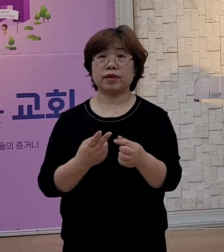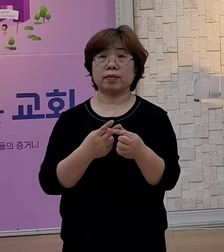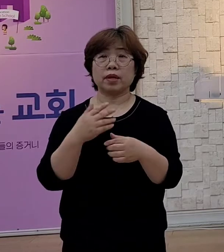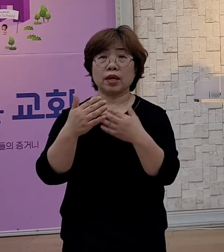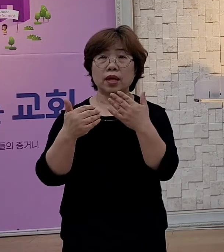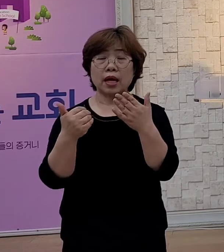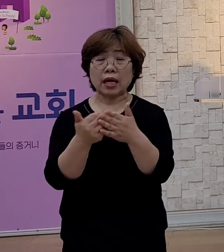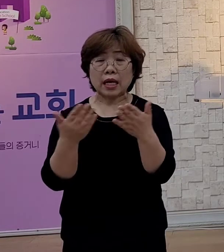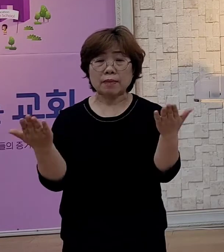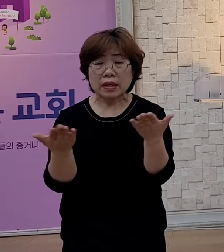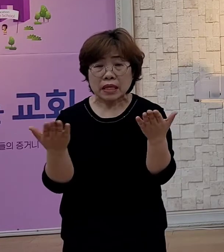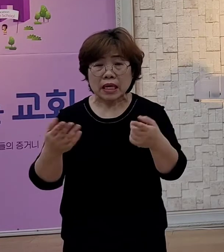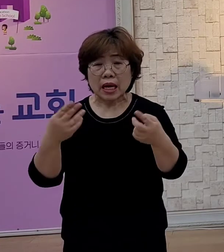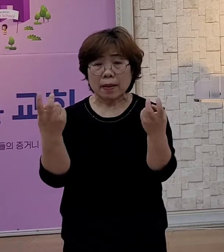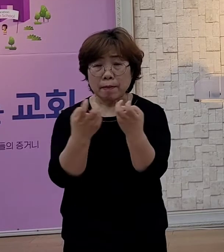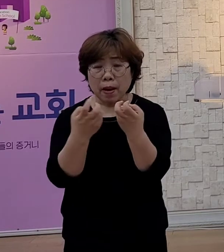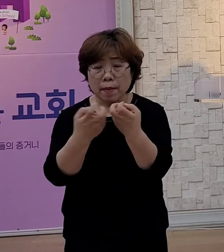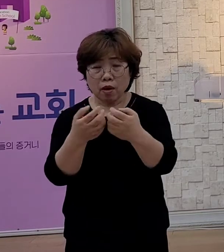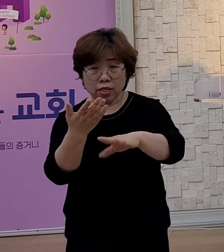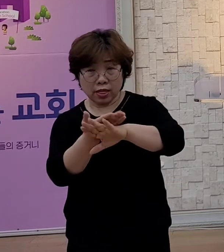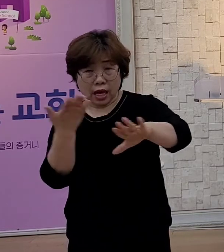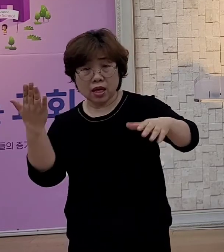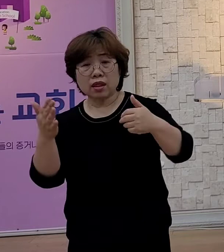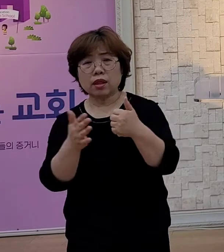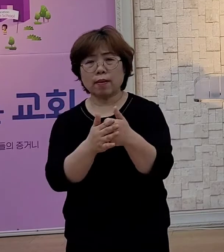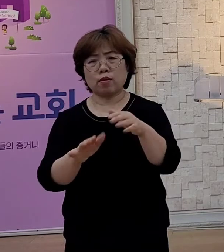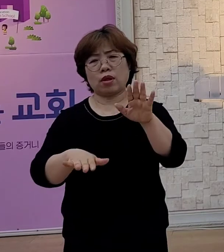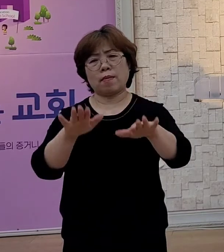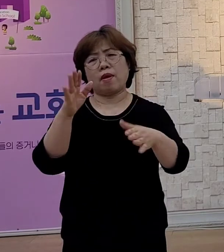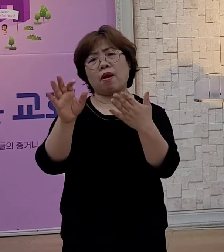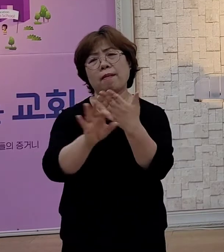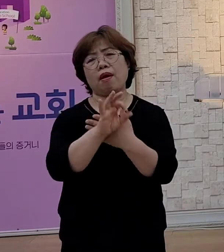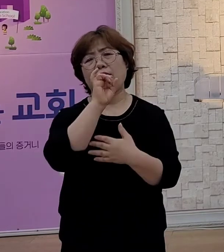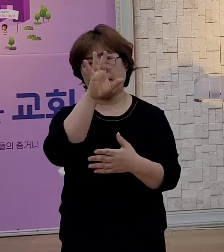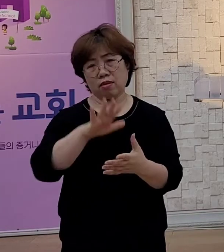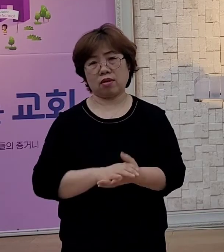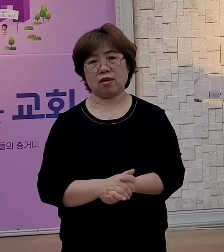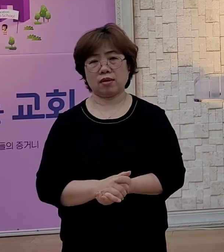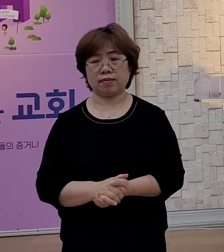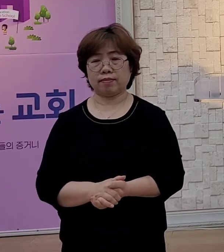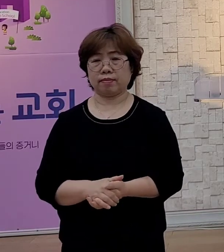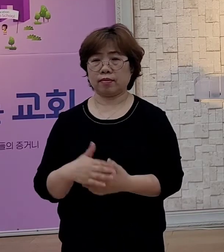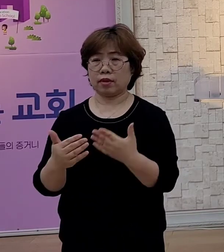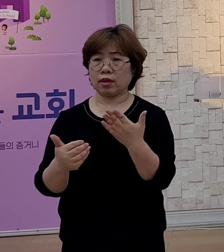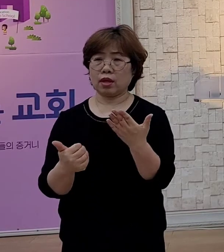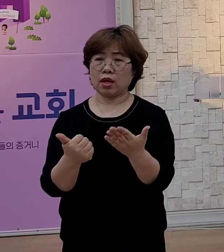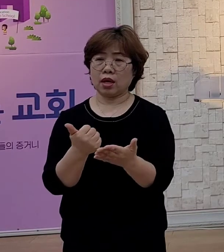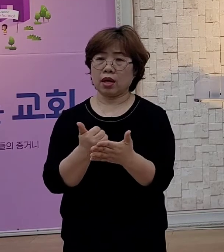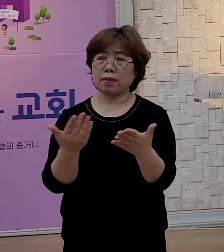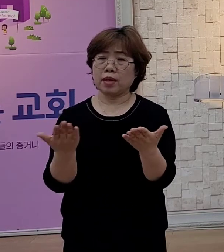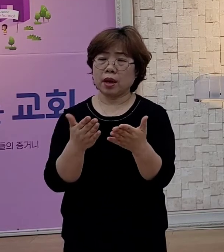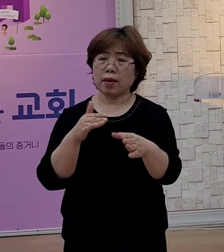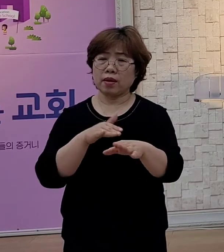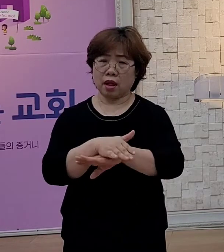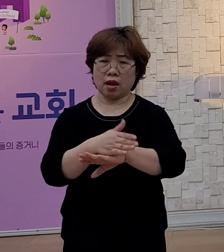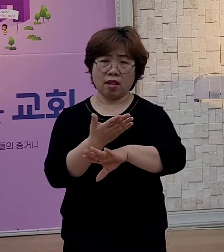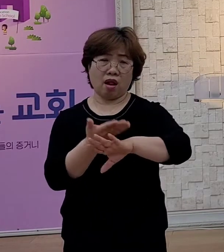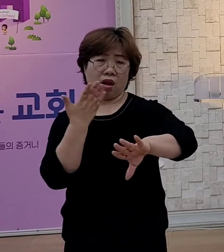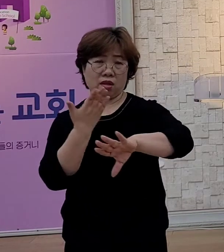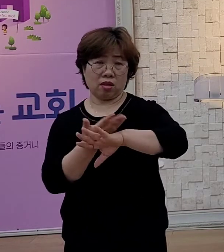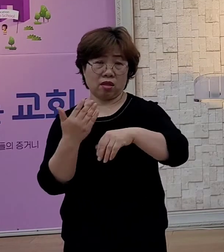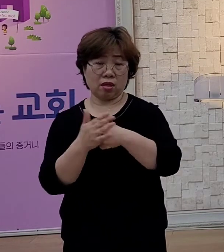번째는요, 하나님의 일하시는 방식이 아니잖아요. 차별. 하나님 그렇게 일하지 않는다라는 것을